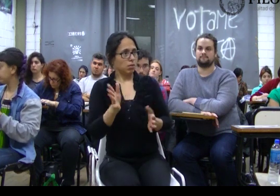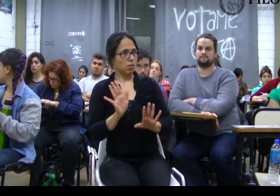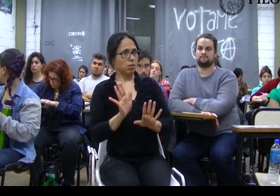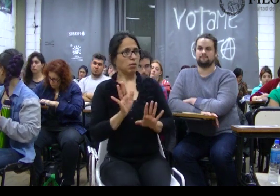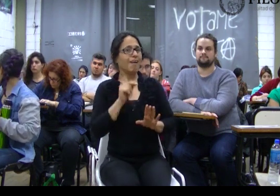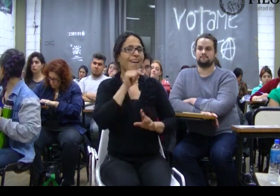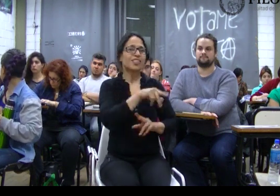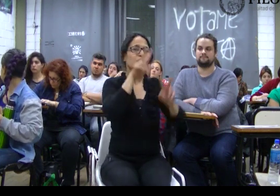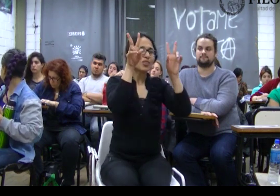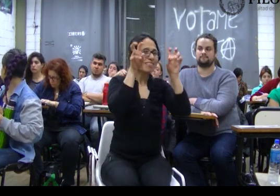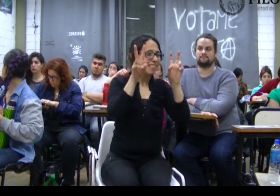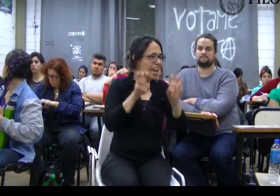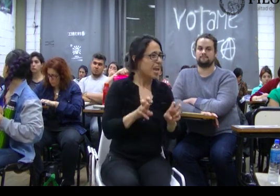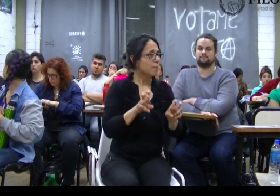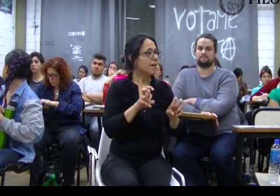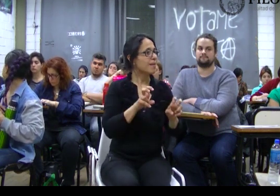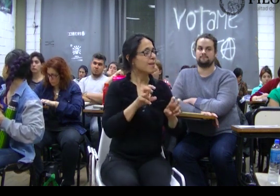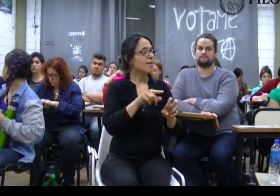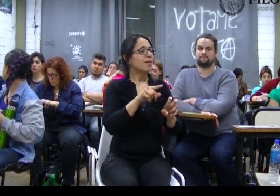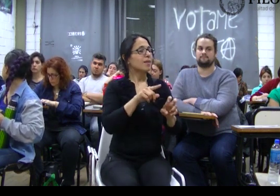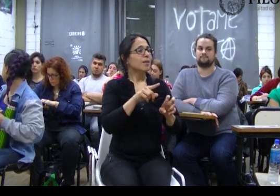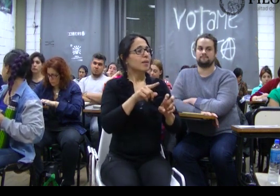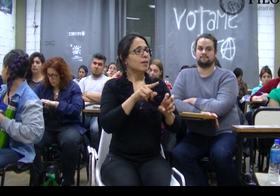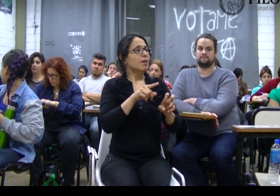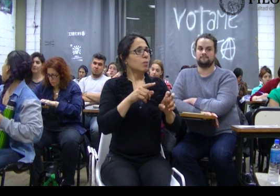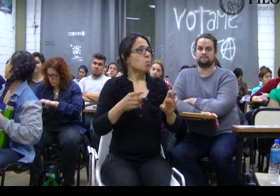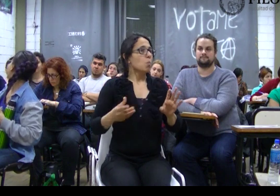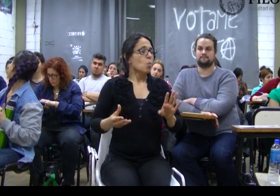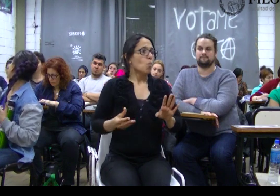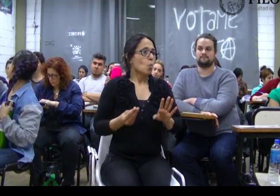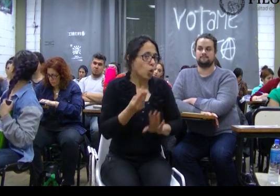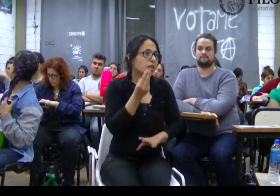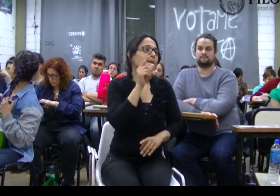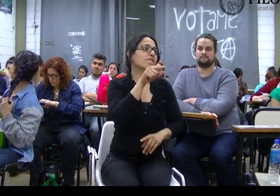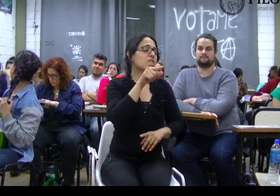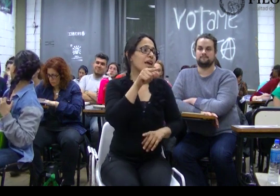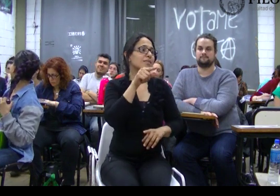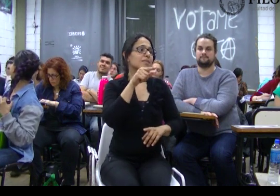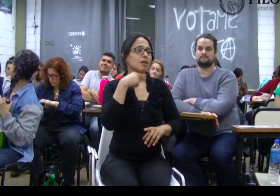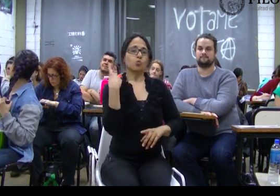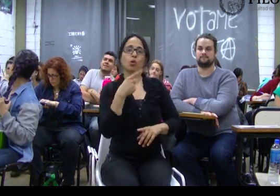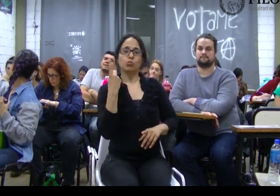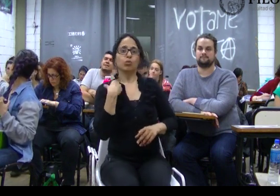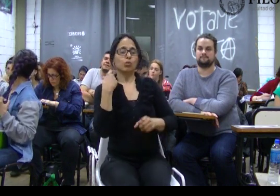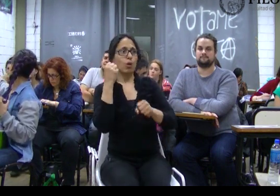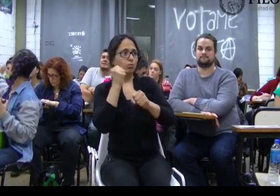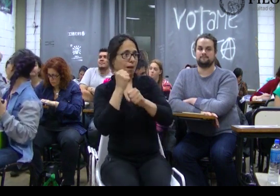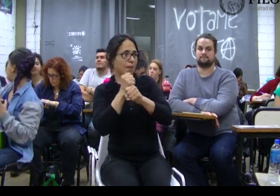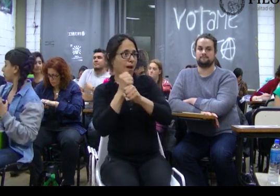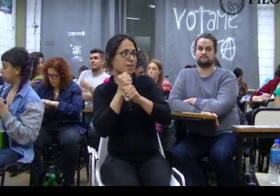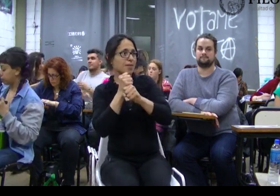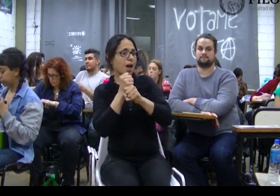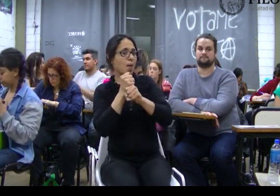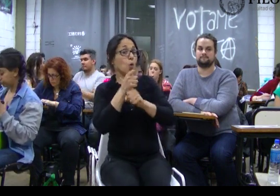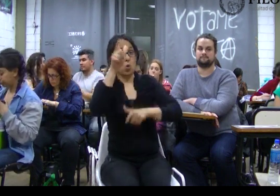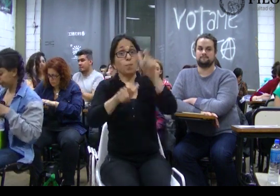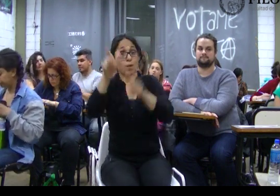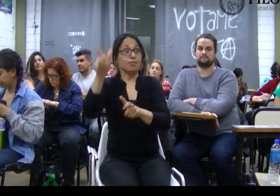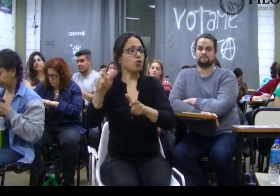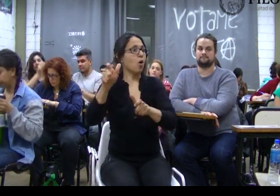estos temas salen mucho en las escenas tenidas que trabajamos con los